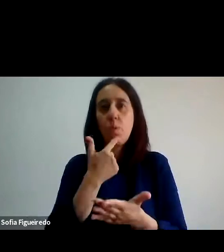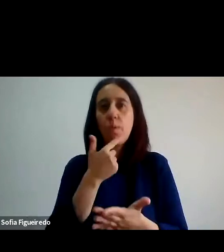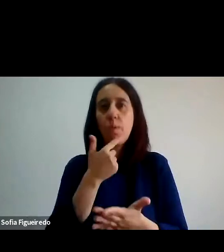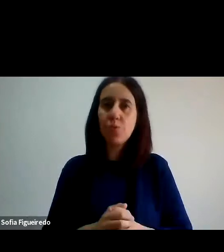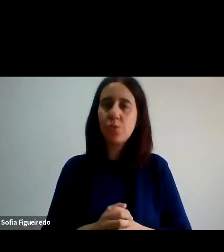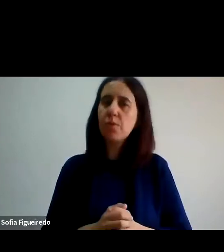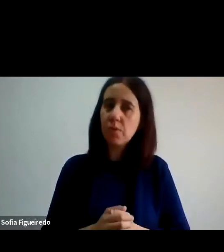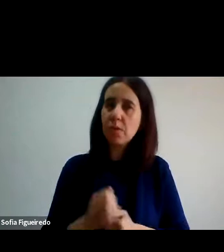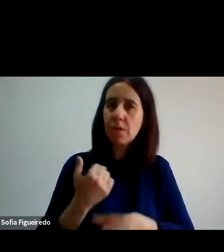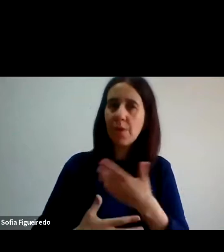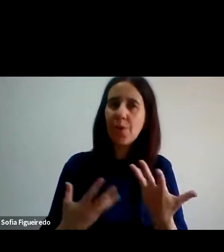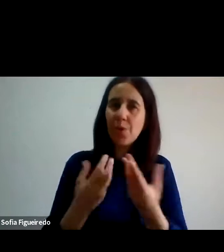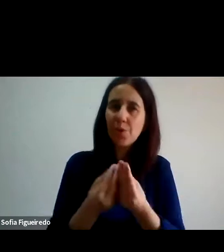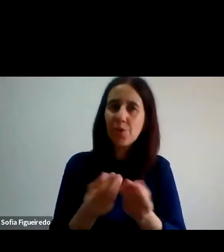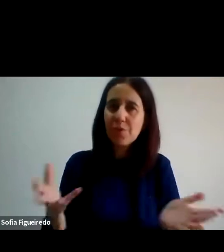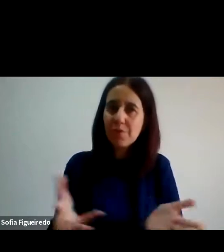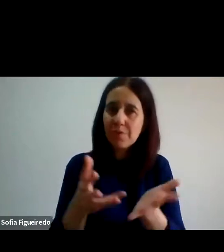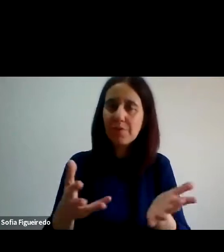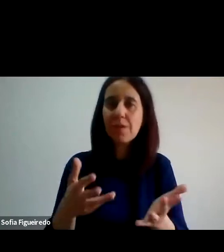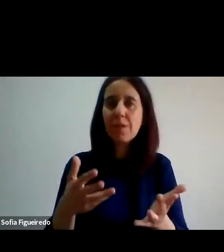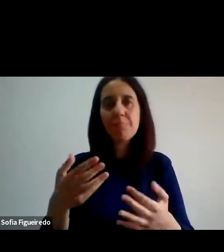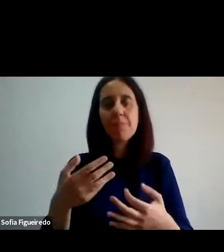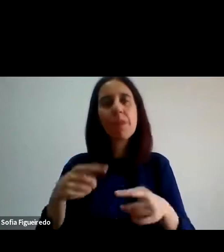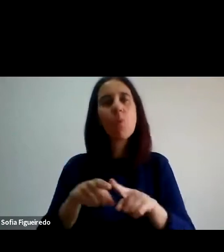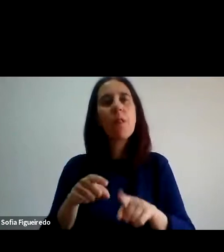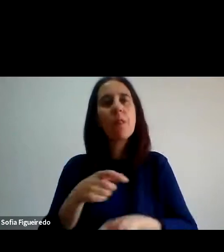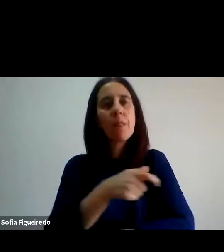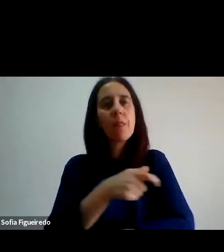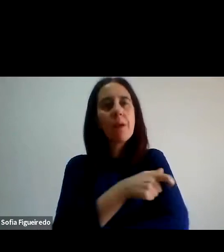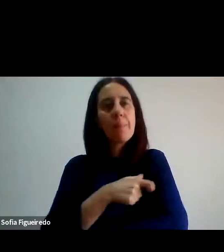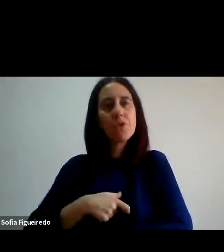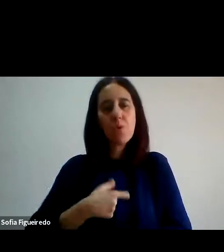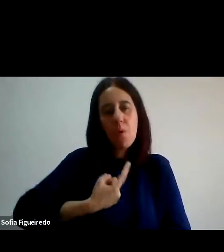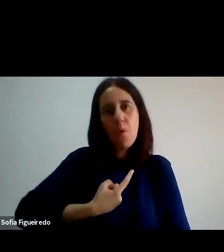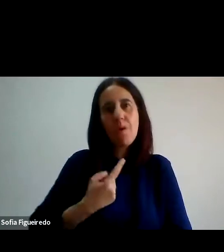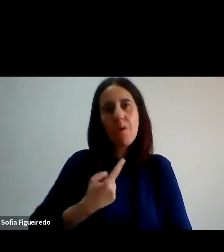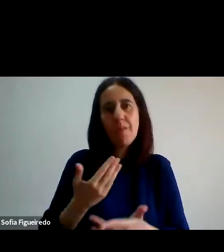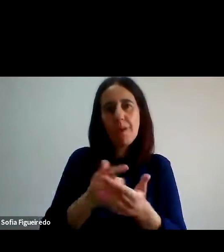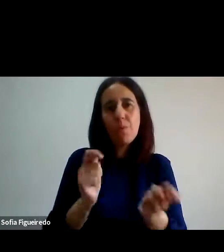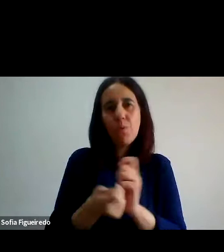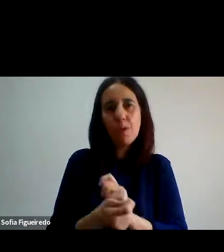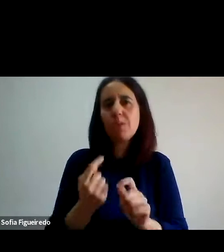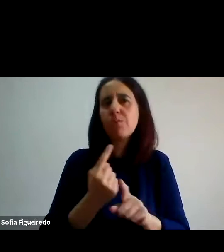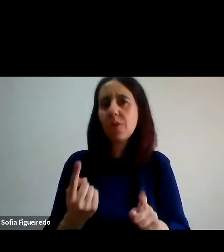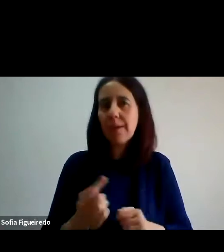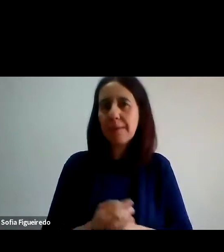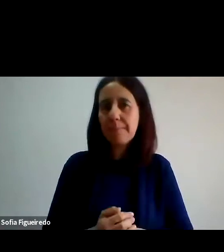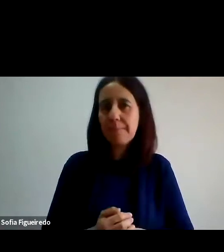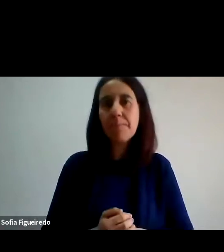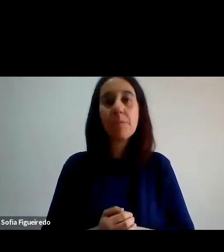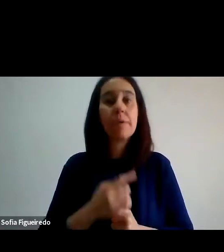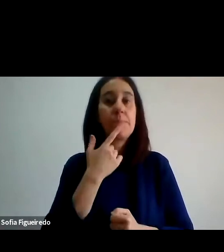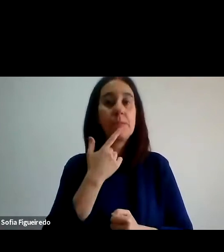vamos trabalhar todos e vamos servir todos de embaixadores precisamente do que pode ser essa mudança. Para quê? Para percebermos que o papel